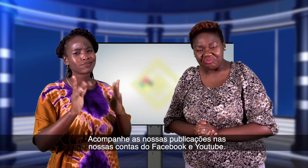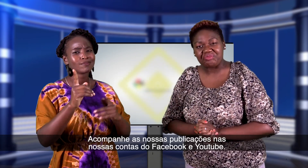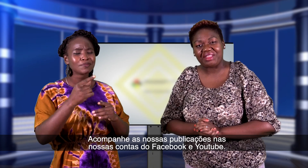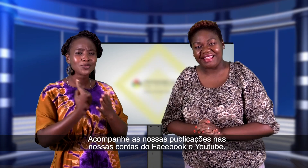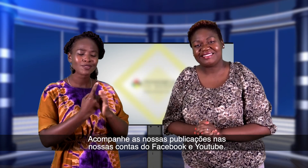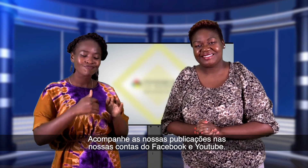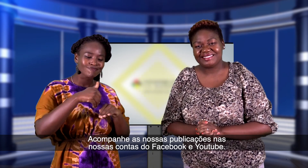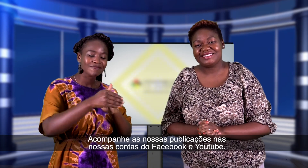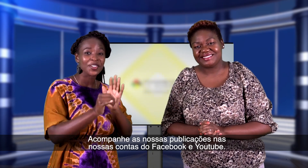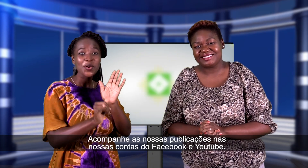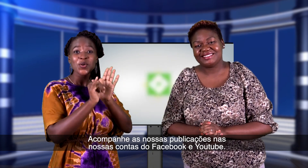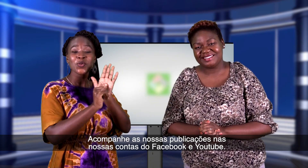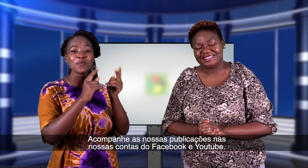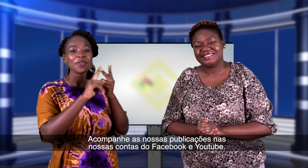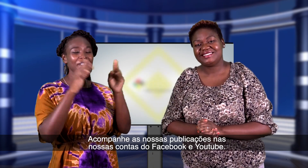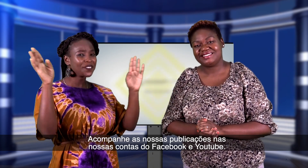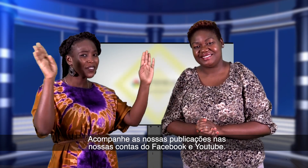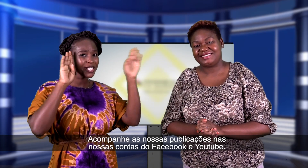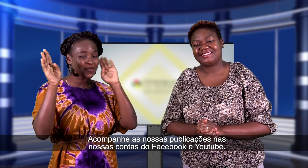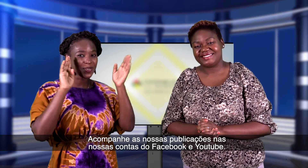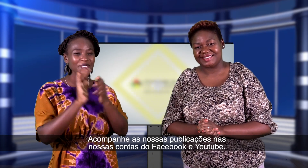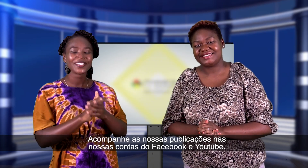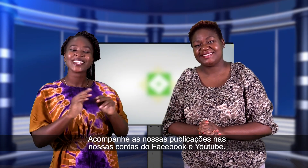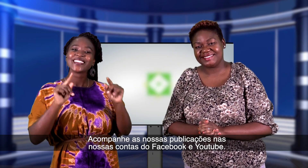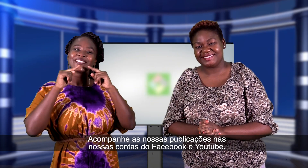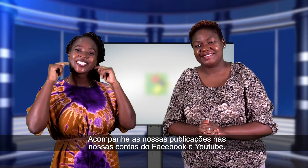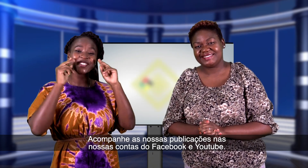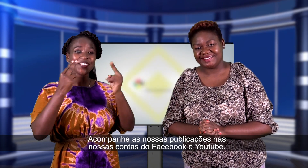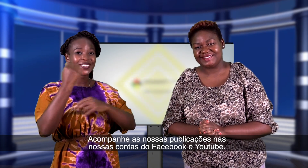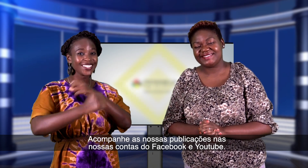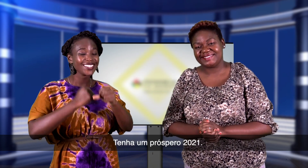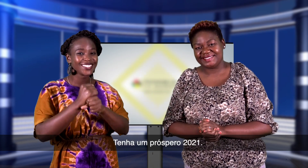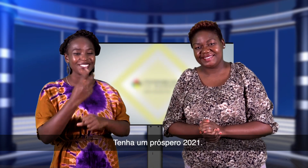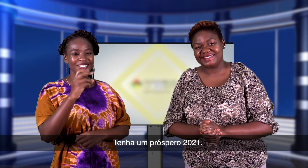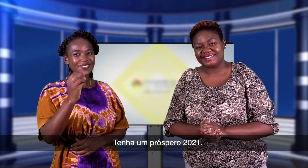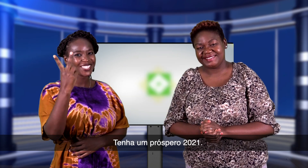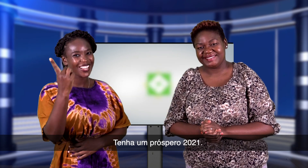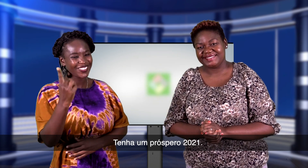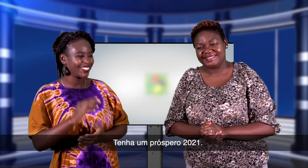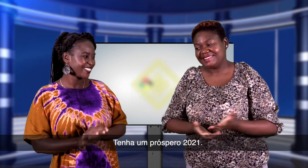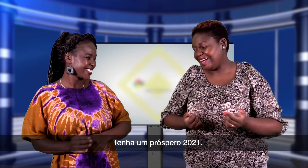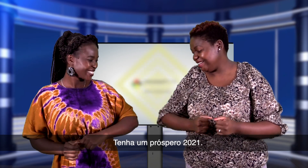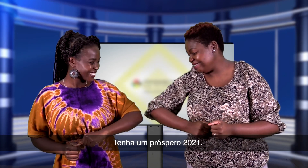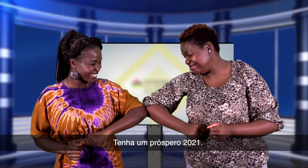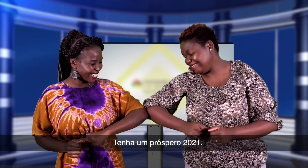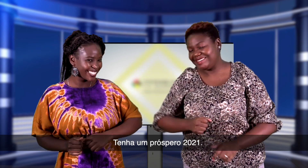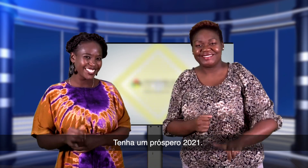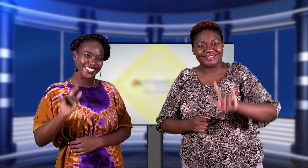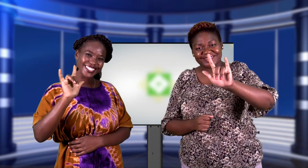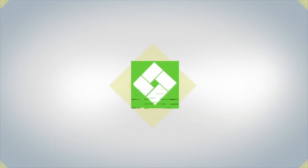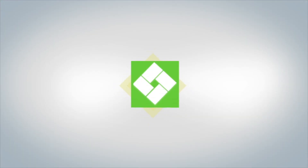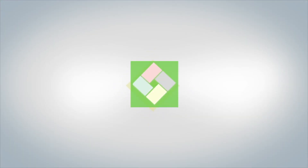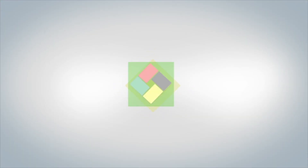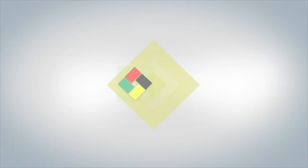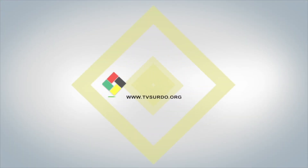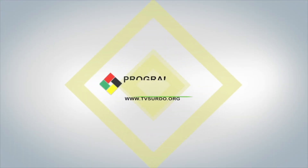Acompanhe as nossas publicações nas nossas contas do Facebook e YouTube. Tenha um próspero 2021.